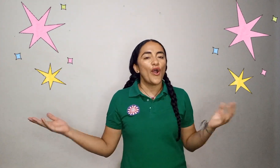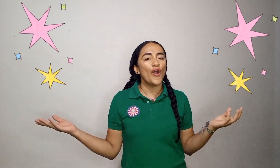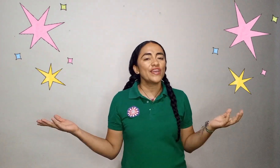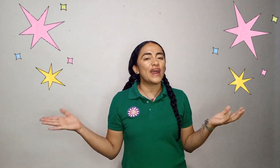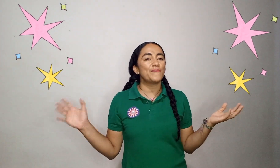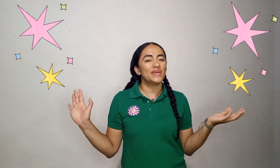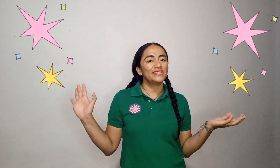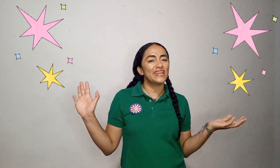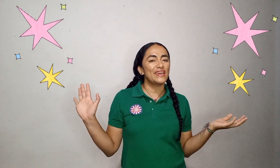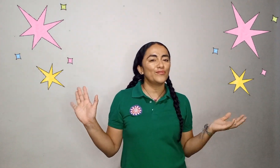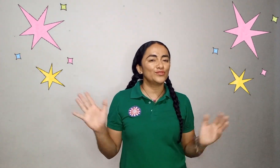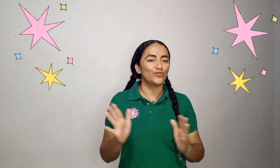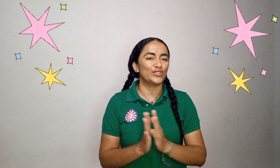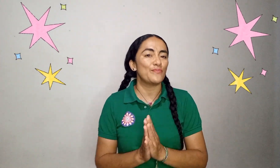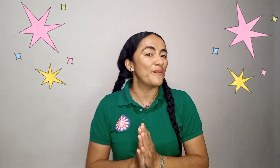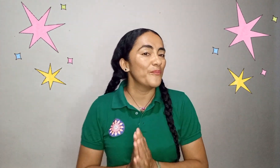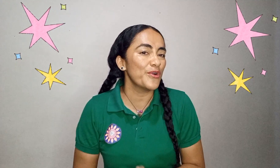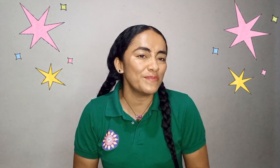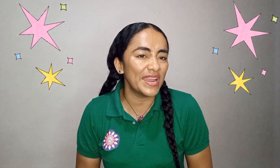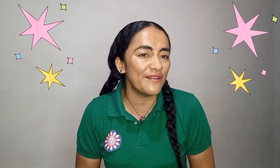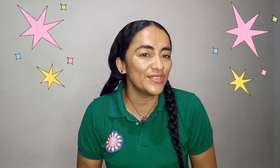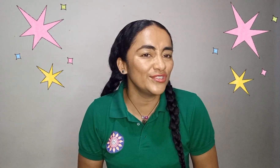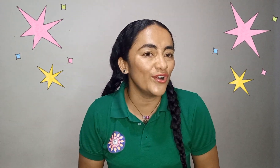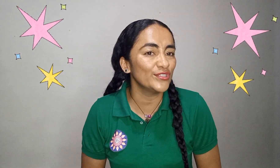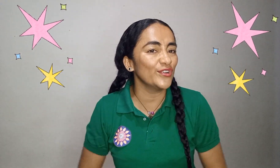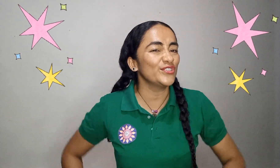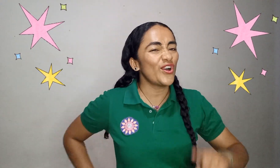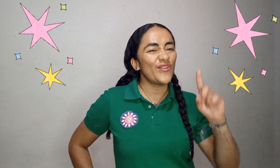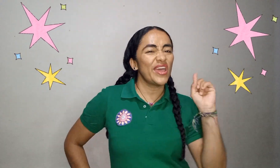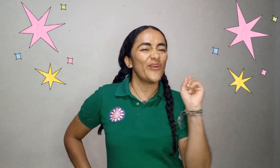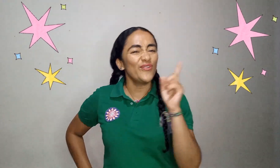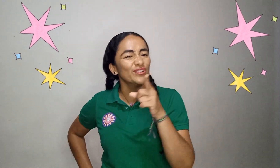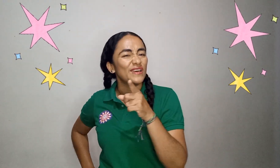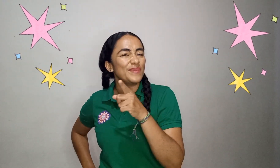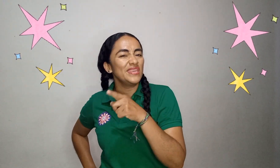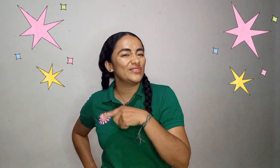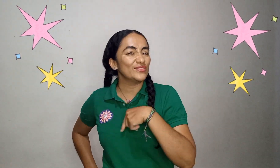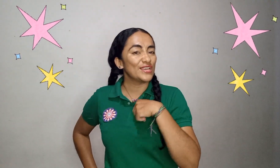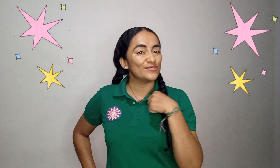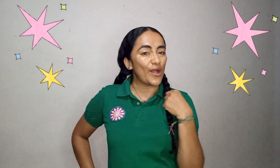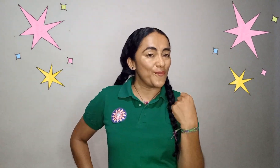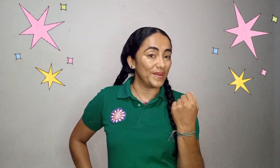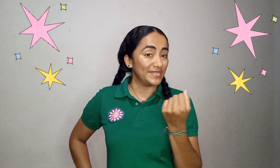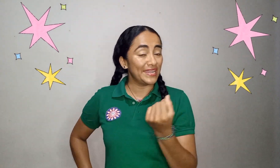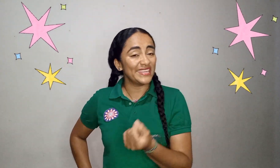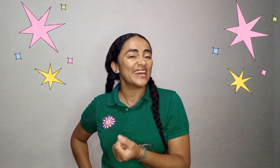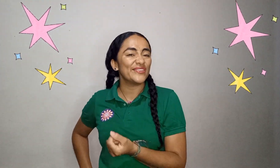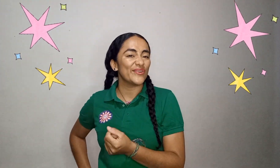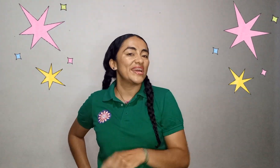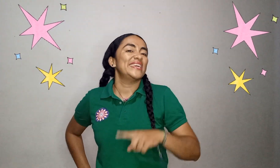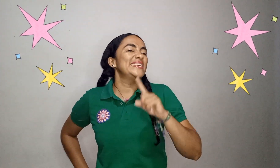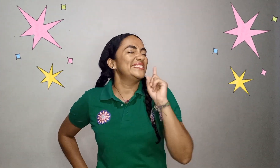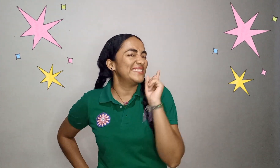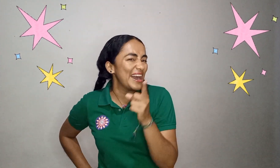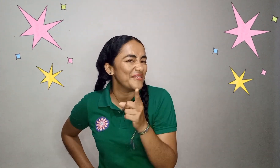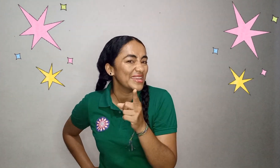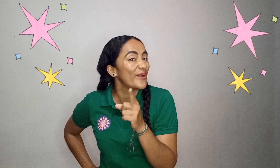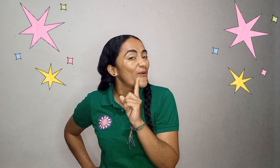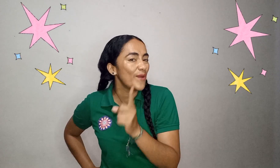Hoy aprenderemos un tema muy maravilloso sobre unos amiguitos que nos acompañan a diario. ¿Y saben cuáles